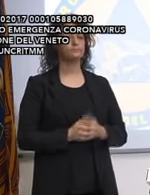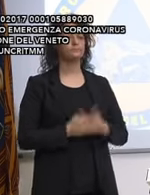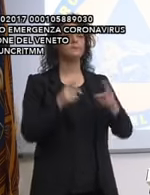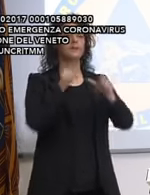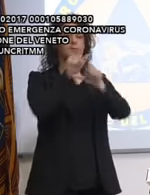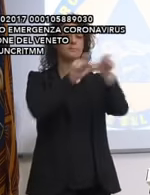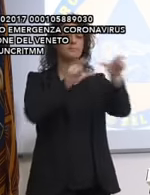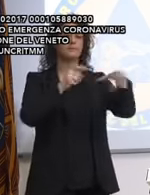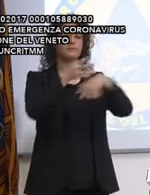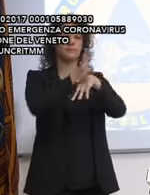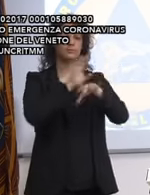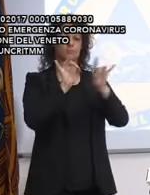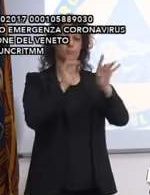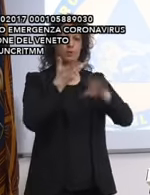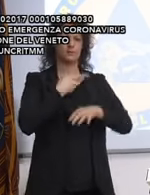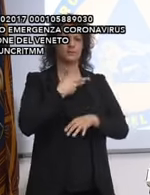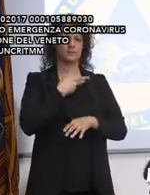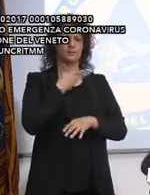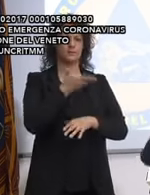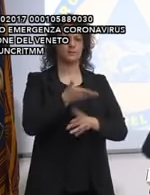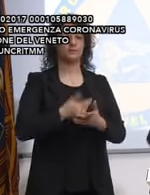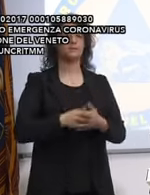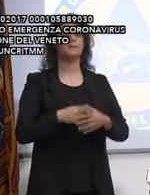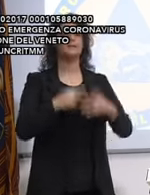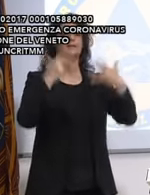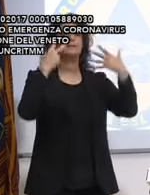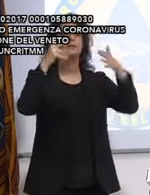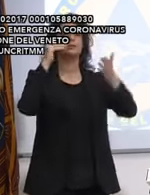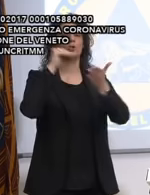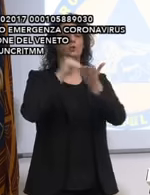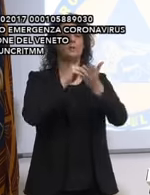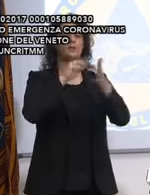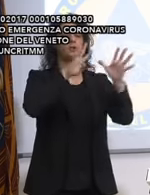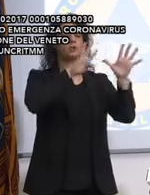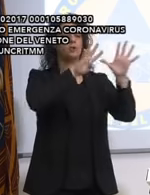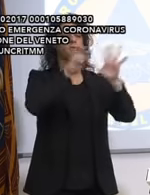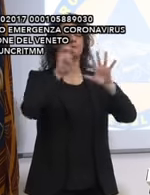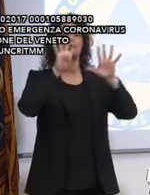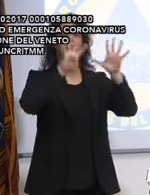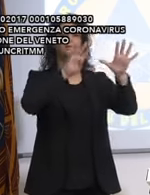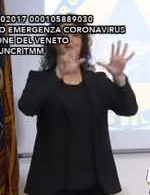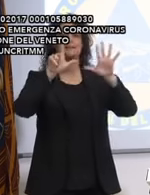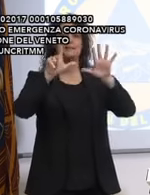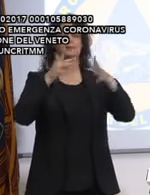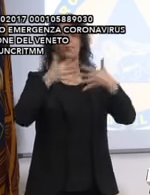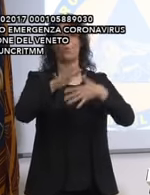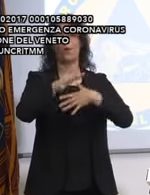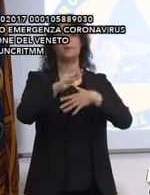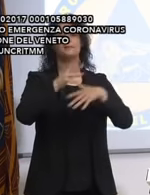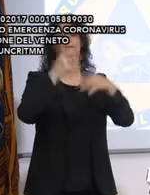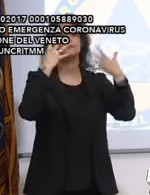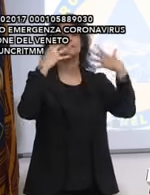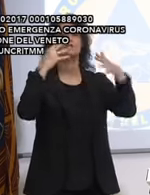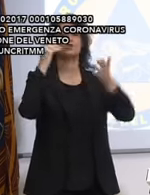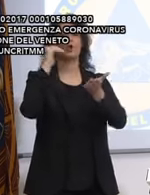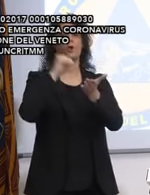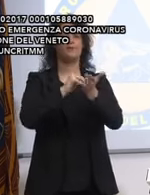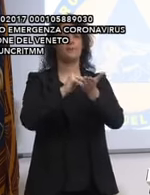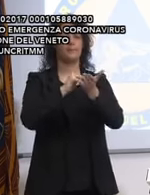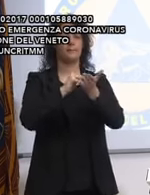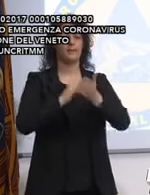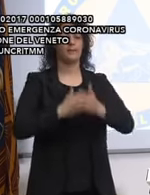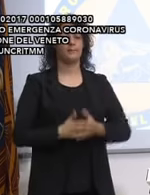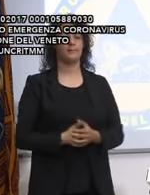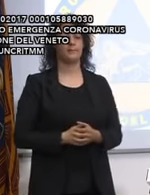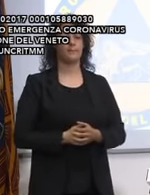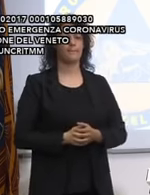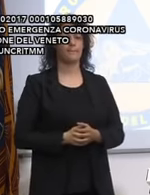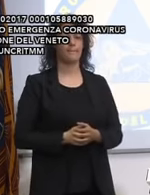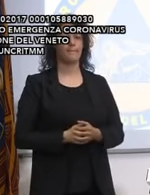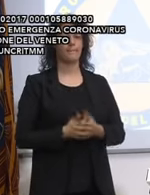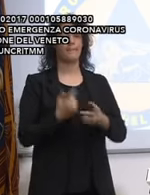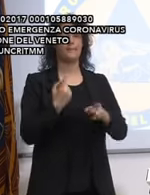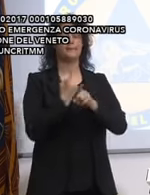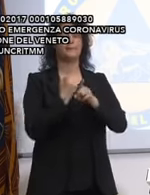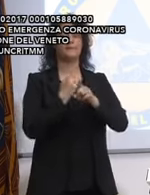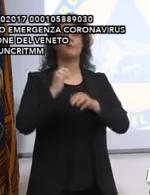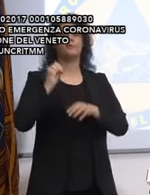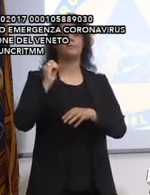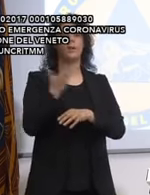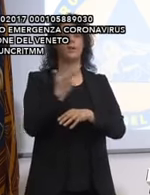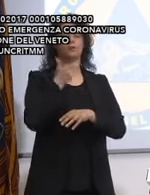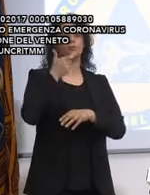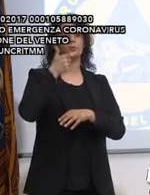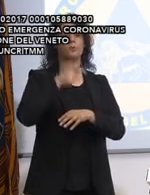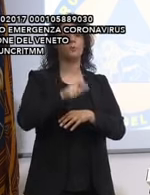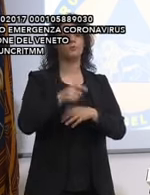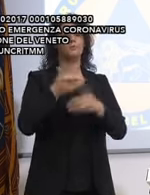dei positivi è 18.997, quasi 19.000. Scusate, vado un po' veloce perché oggi abbiamo un